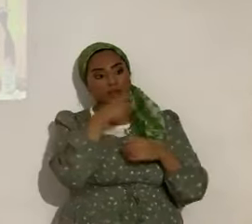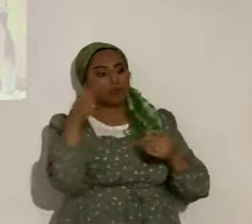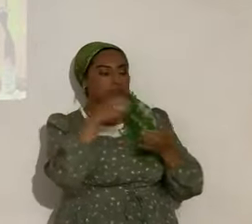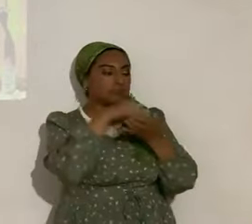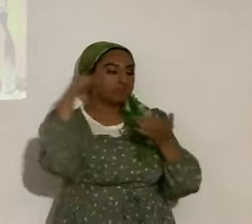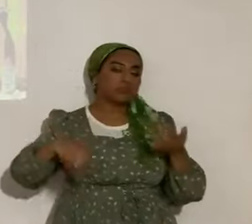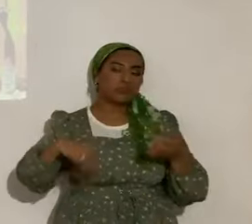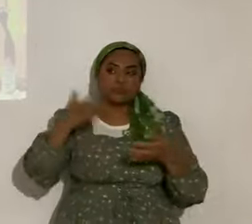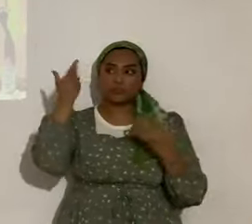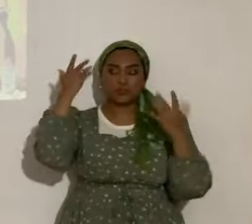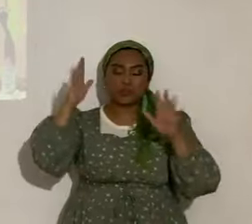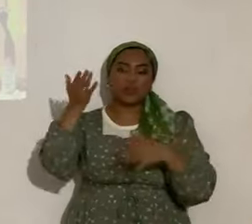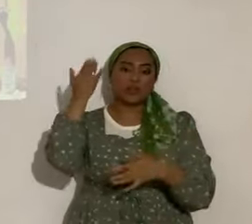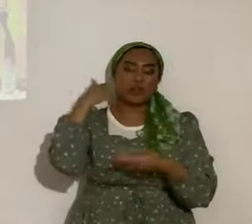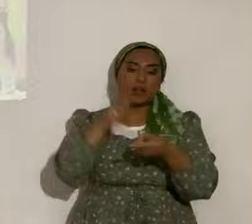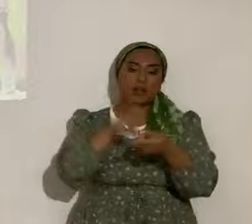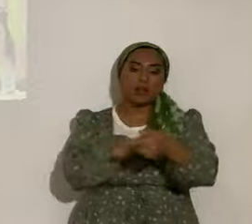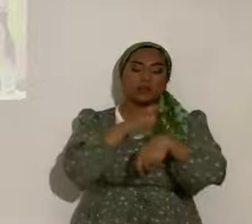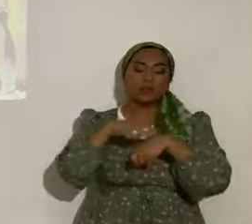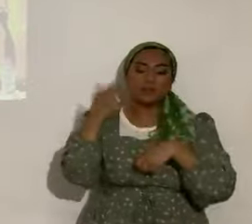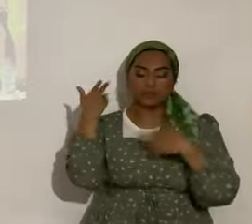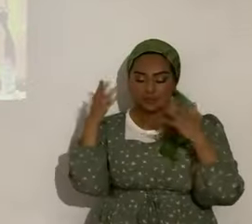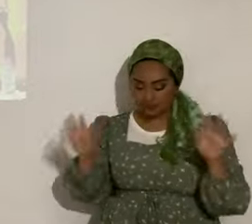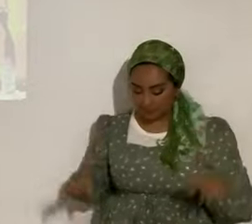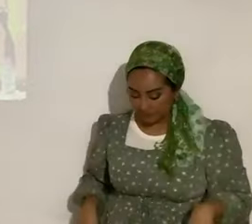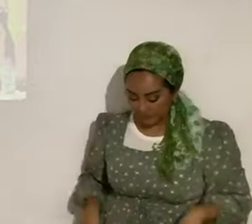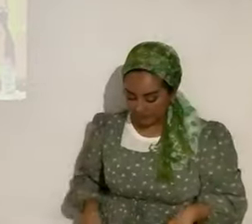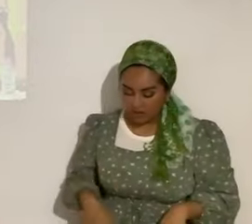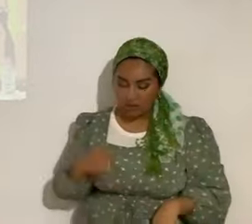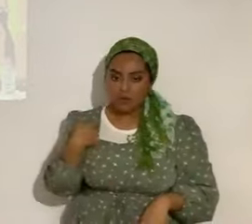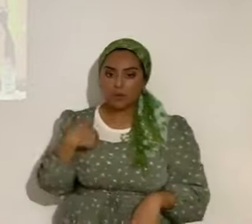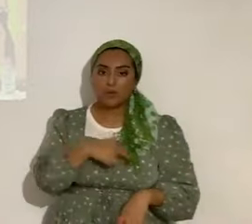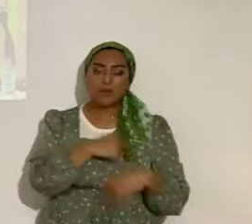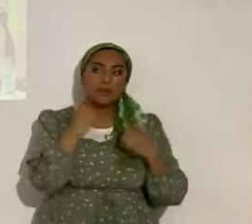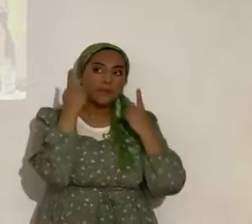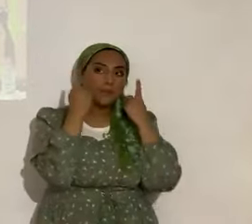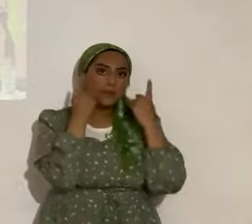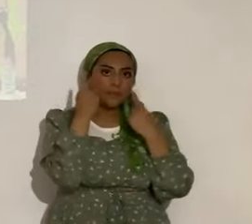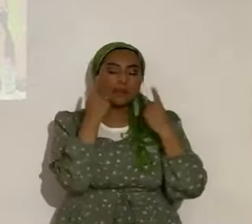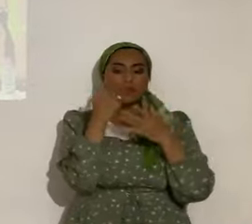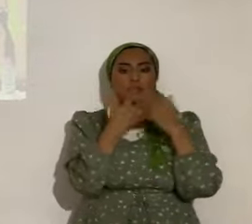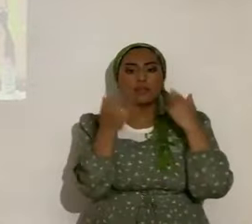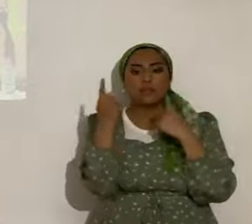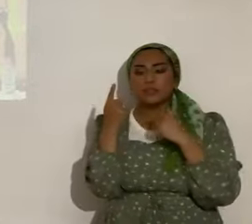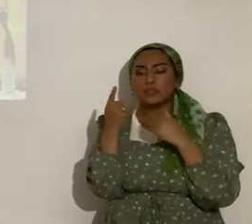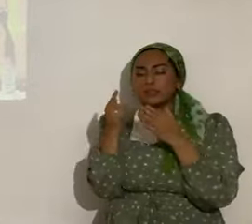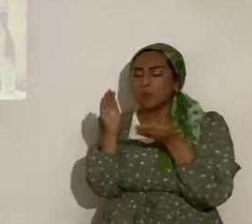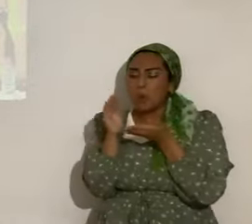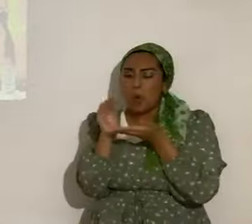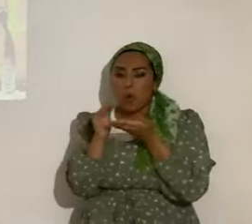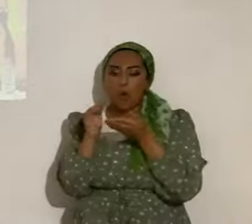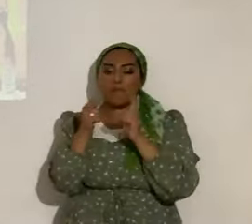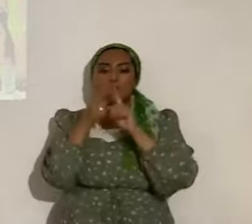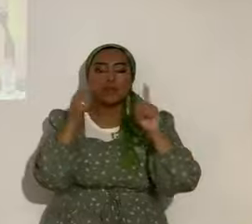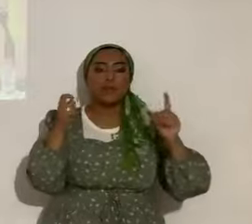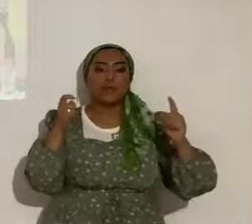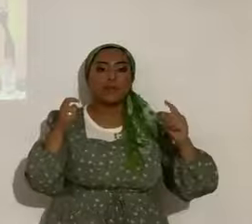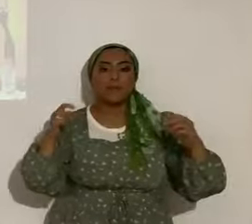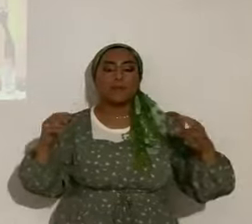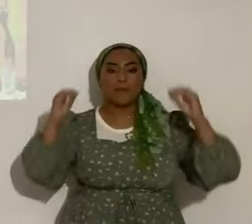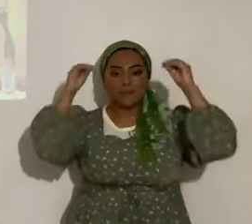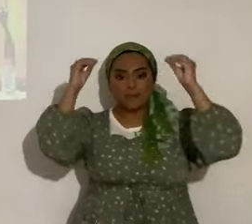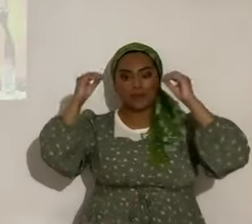mucho tiempo. Ahora, estamos analizando algo pequeñito del Sermón del Monte,